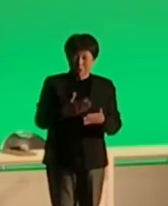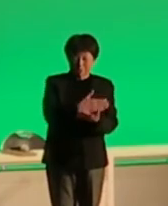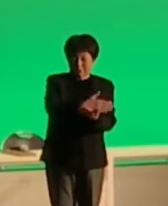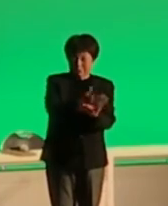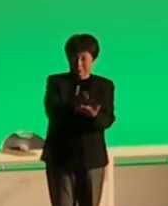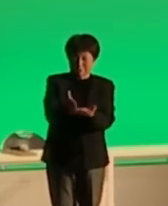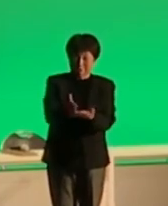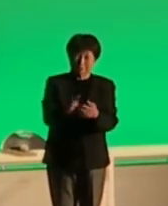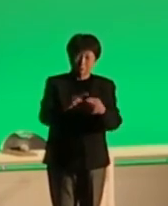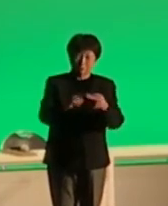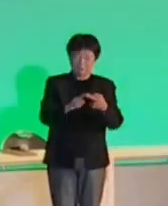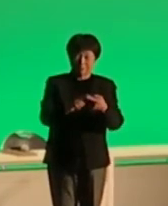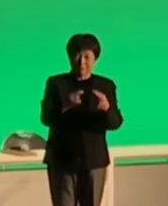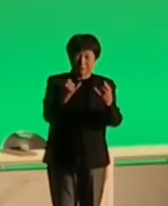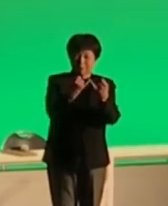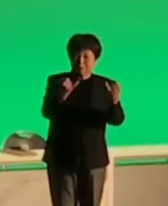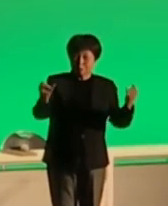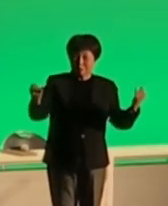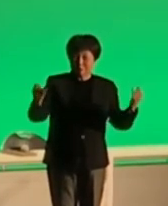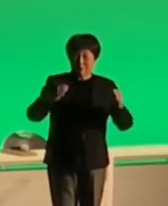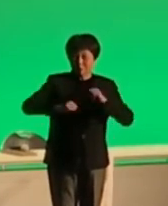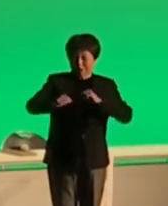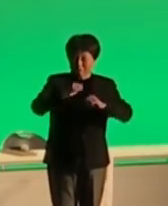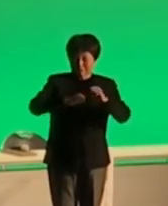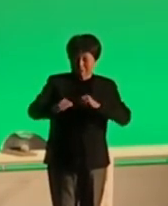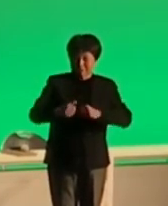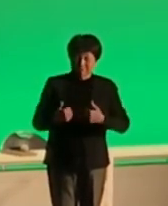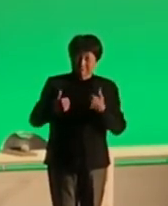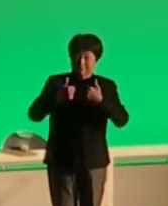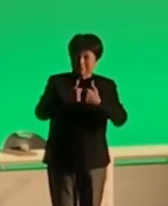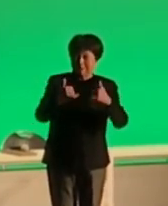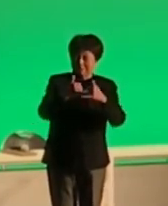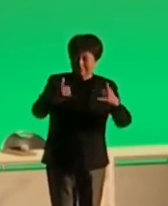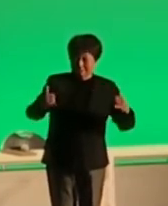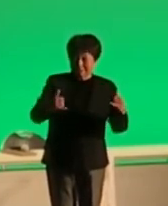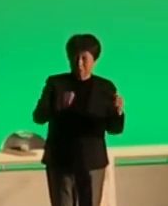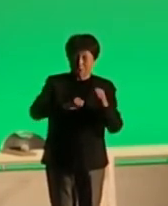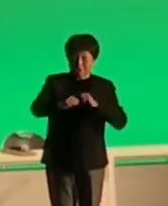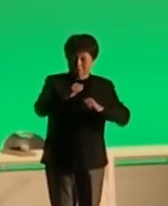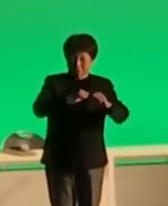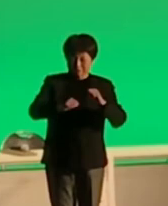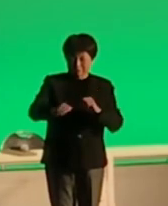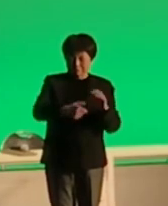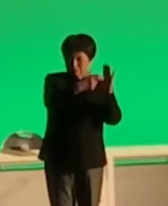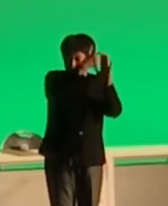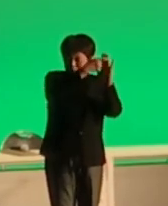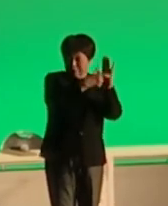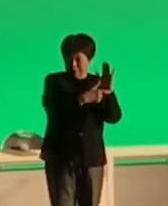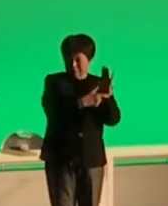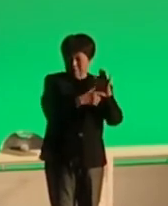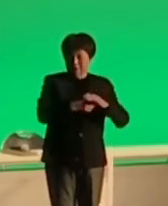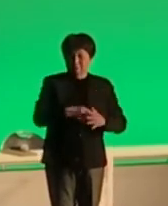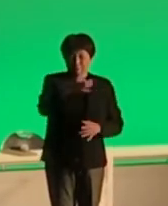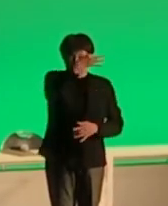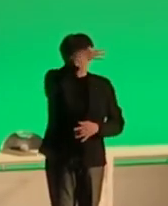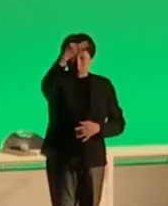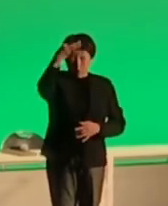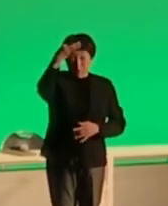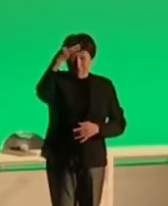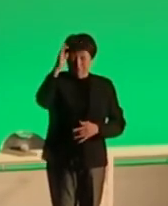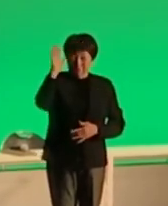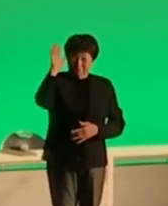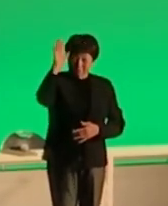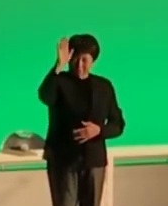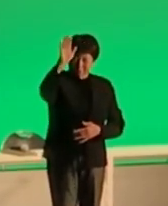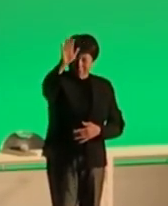性の一つである女性の活躍、チャレンジドの活躍という視点を通して、神戸から未来